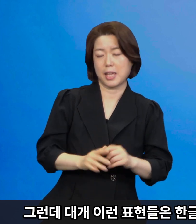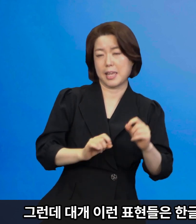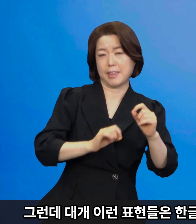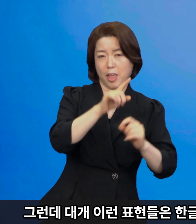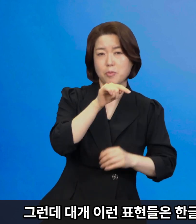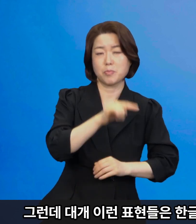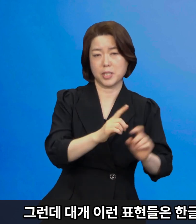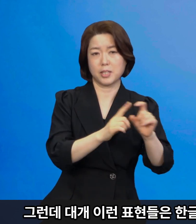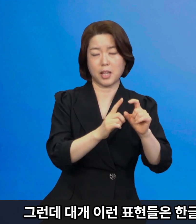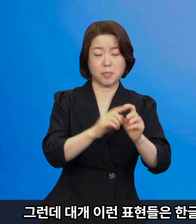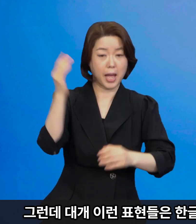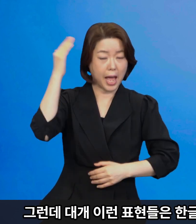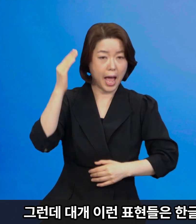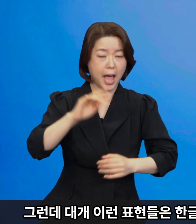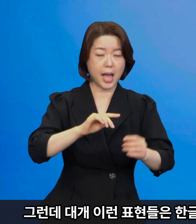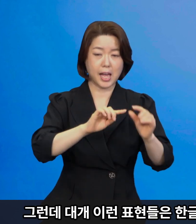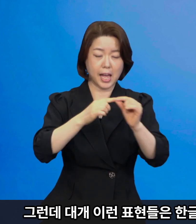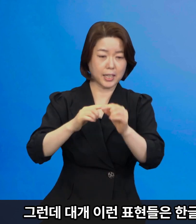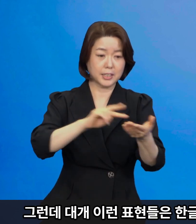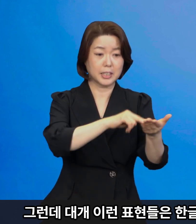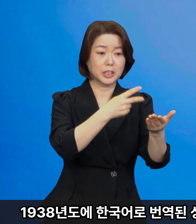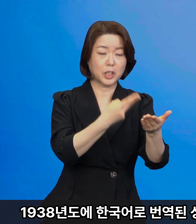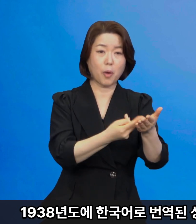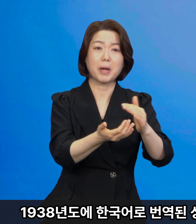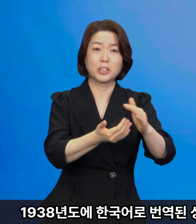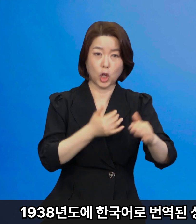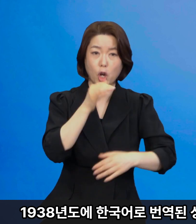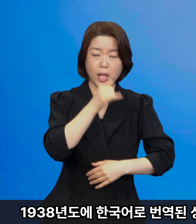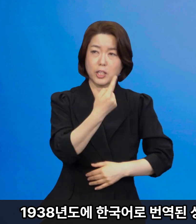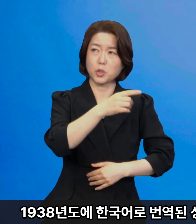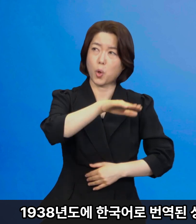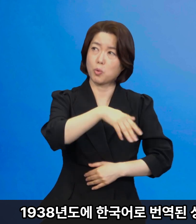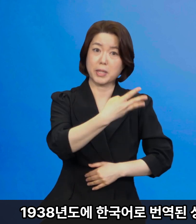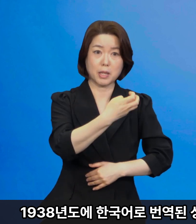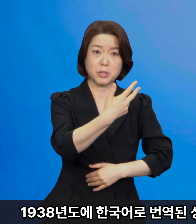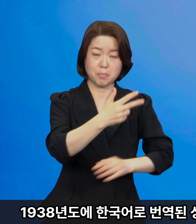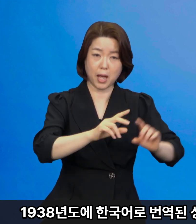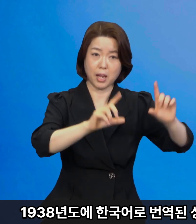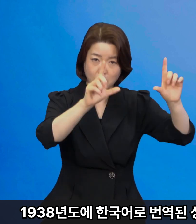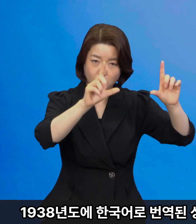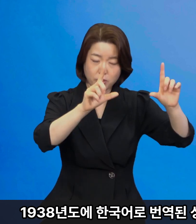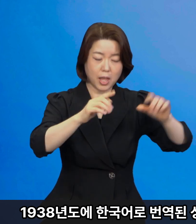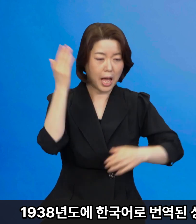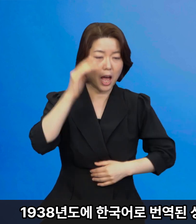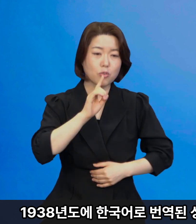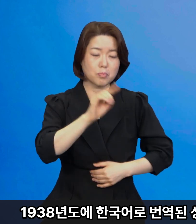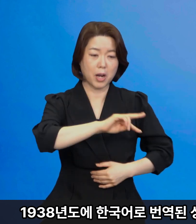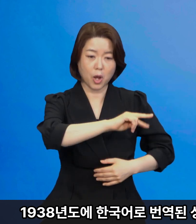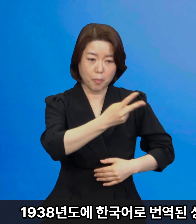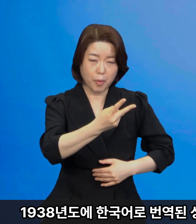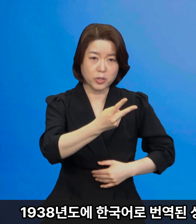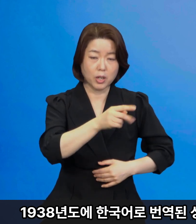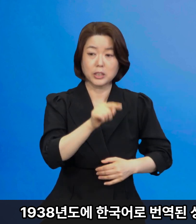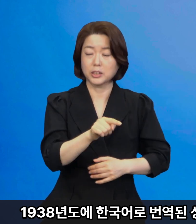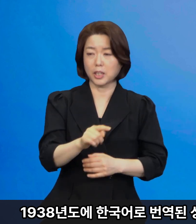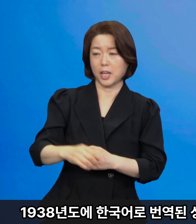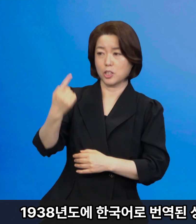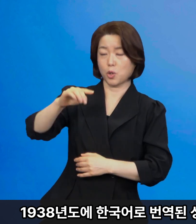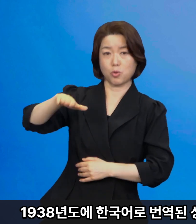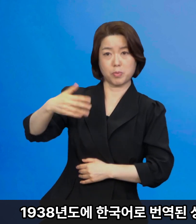표현들은 한글 개역판 성경에 많이 쓰여져 있습니다. 1938년도에 한국어로 번역된 성경이